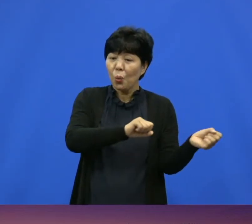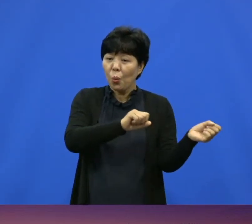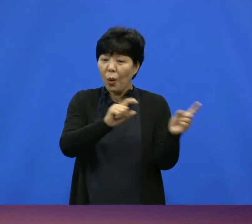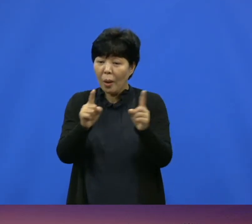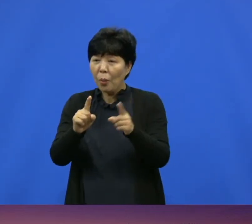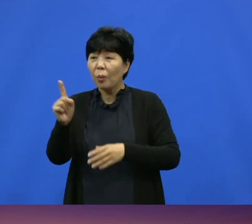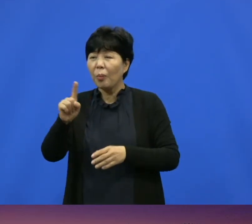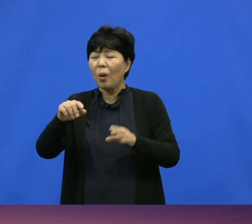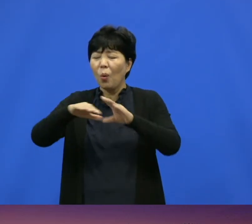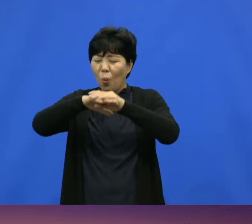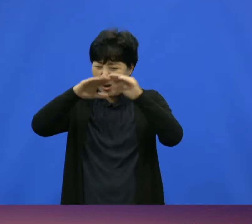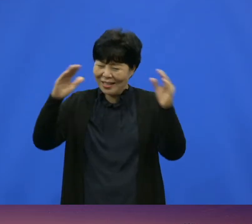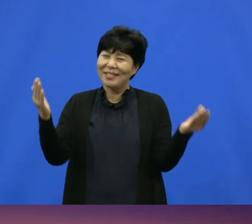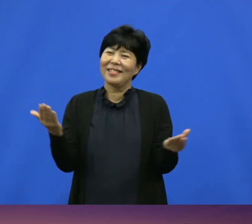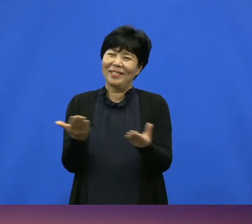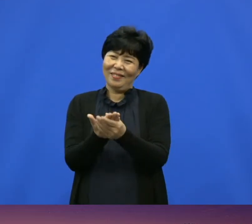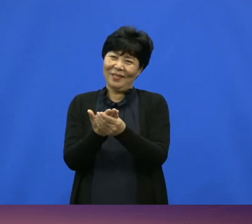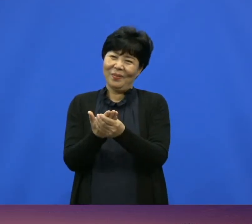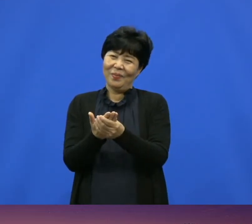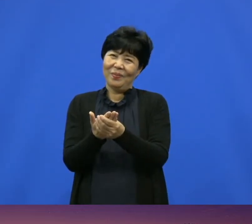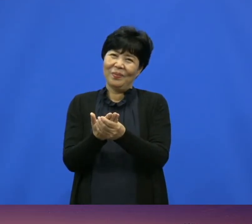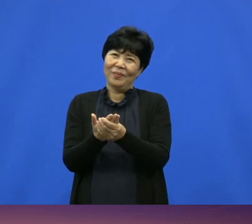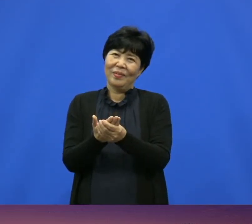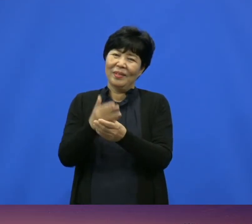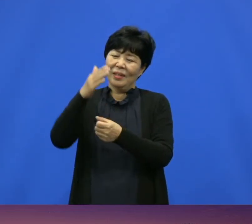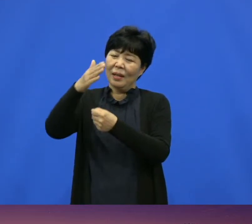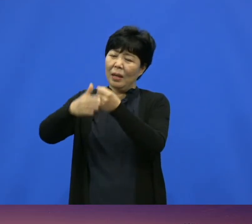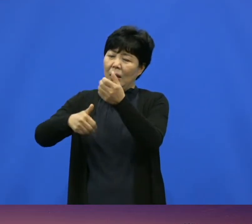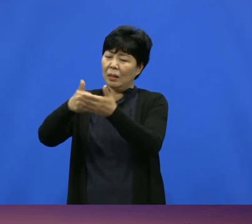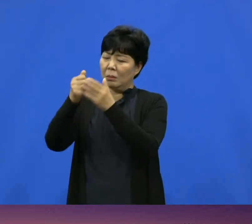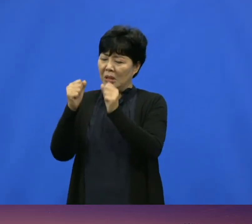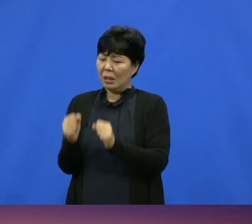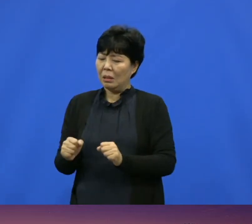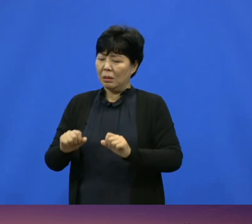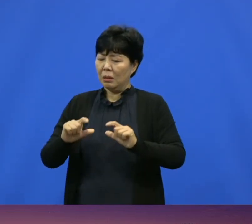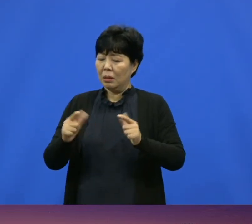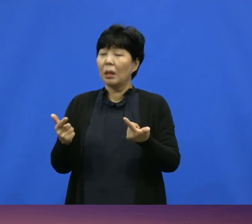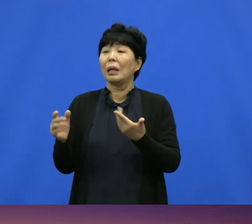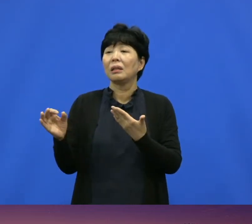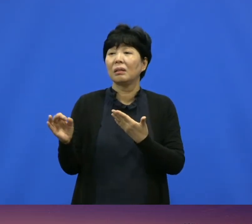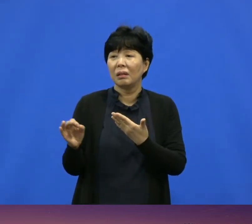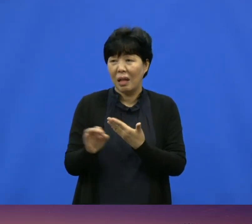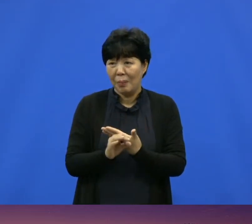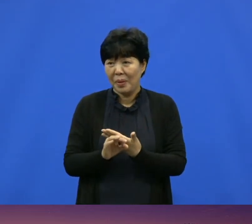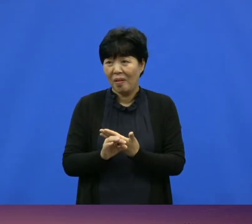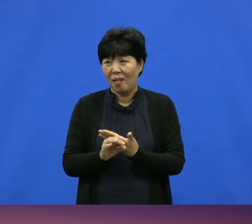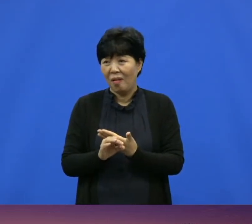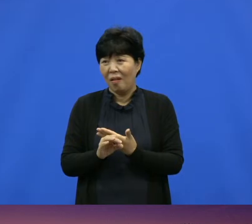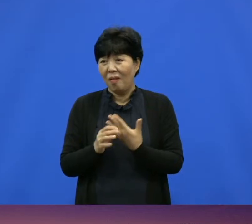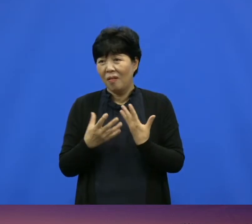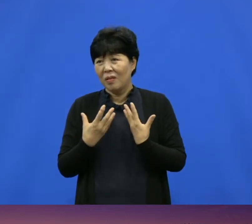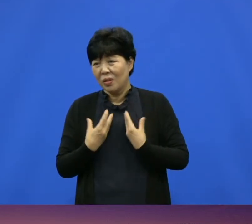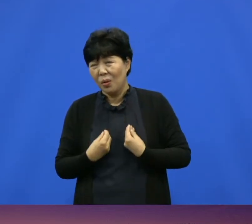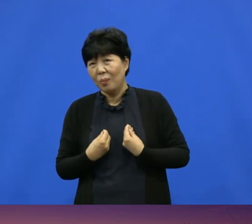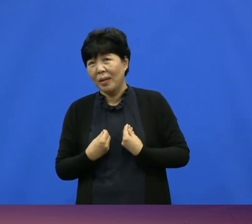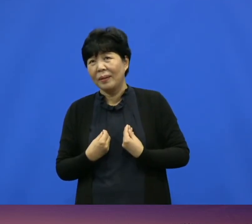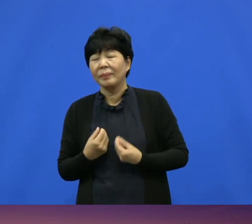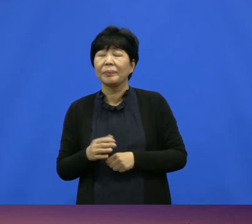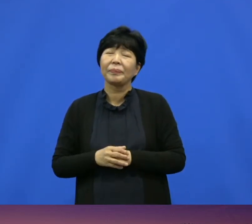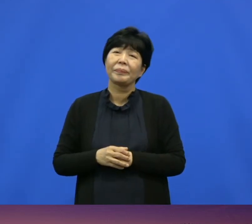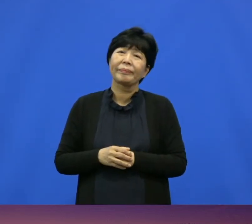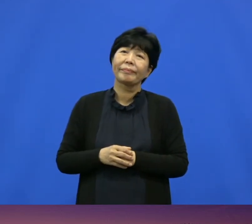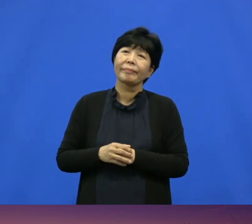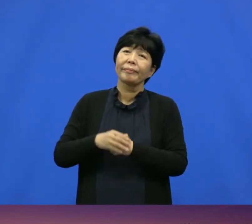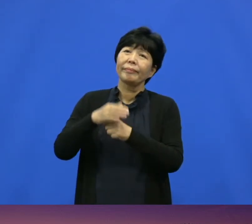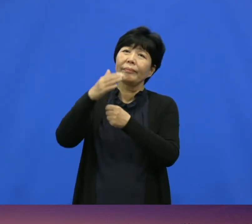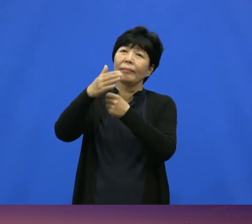것입니다. 만약에 그 회복이 하나님이 없었다면 성경의 수많은 인물들은 그걸로 끝났을 거예요. 근데 성경에 나오는 모든